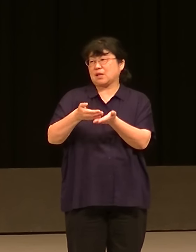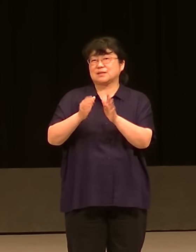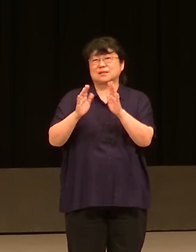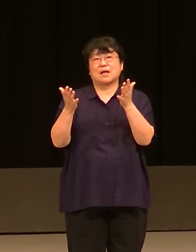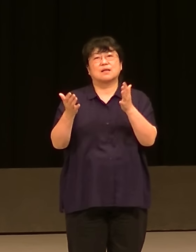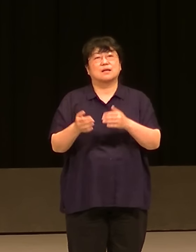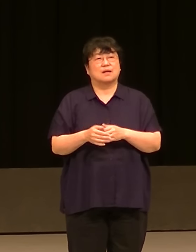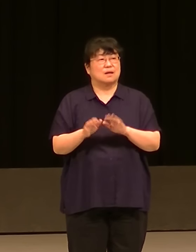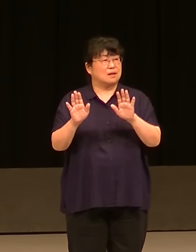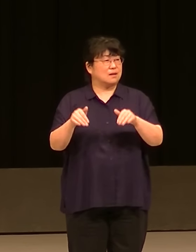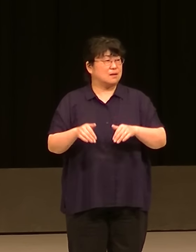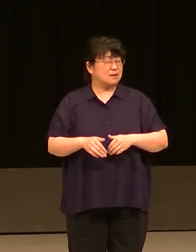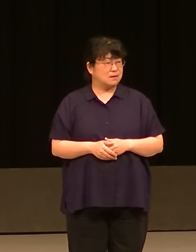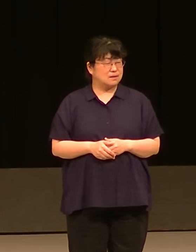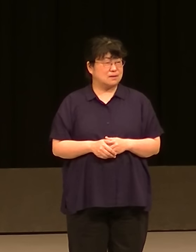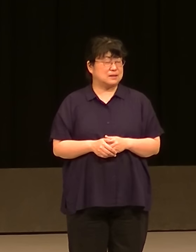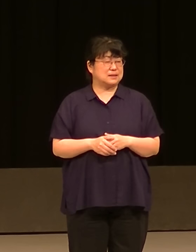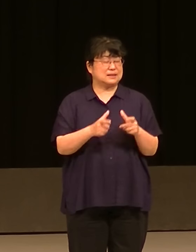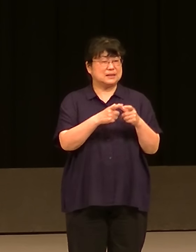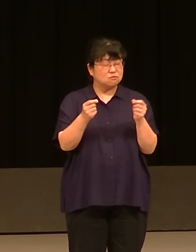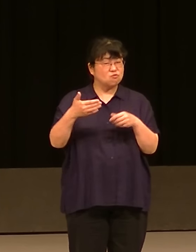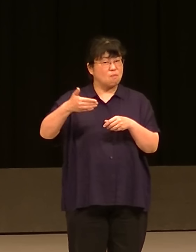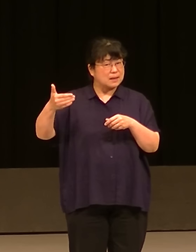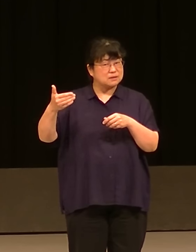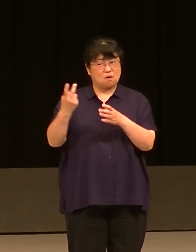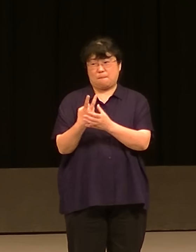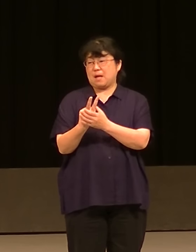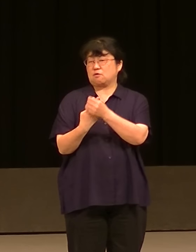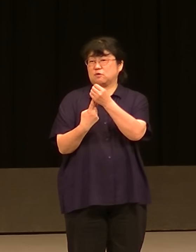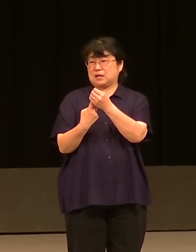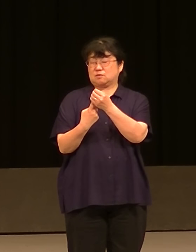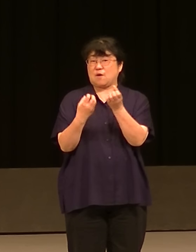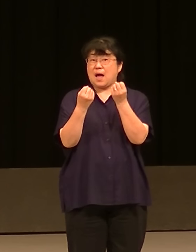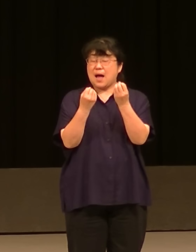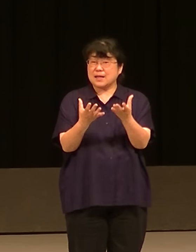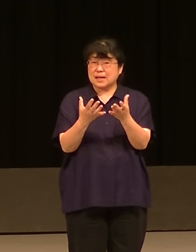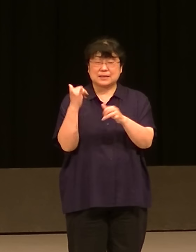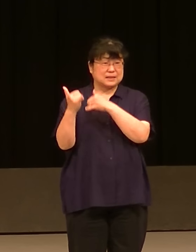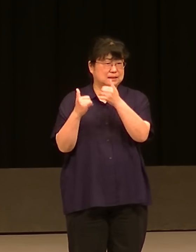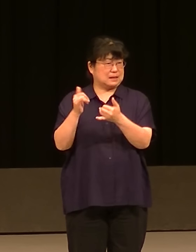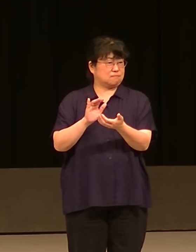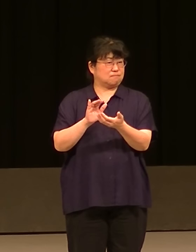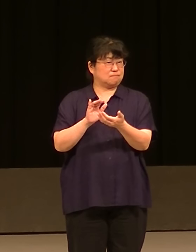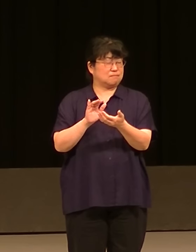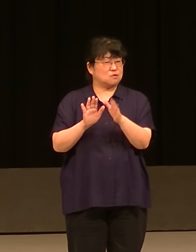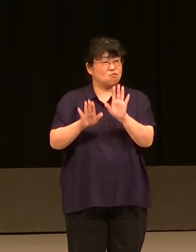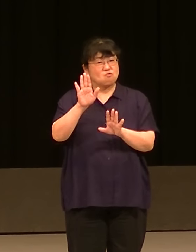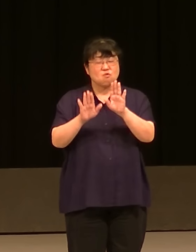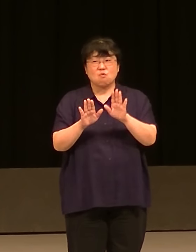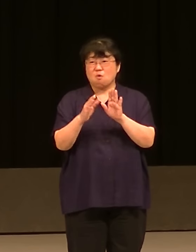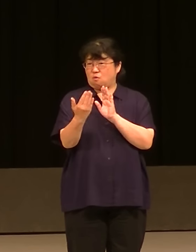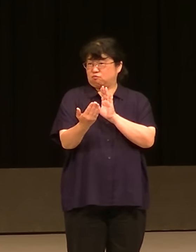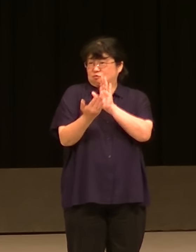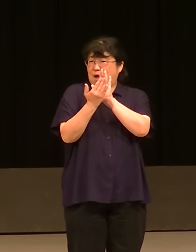ませんでした。日米間のパートナーシップは新しい歴史的局面を迎えたの